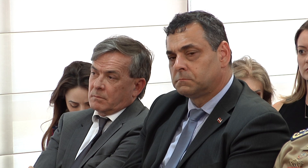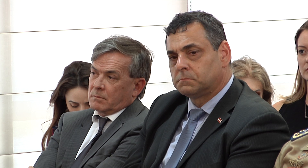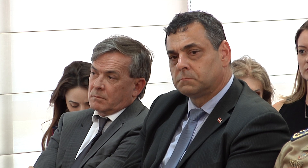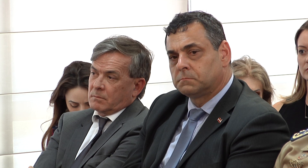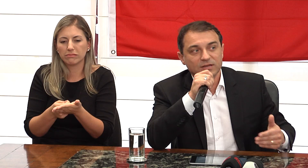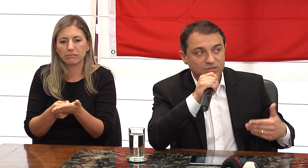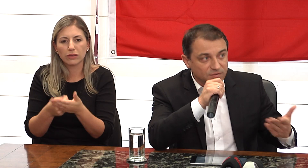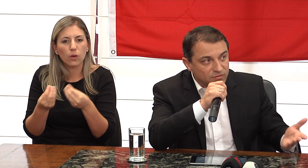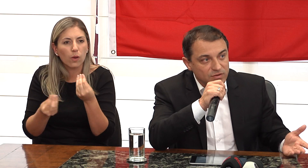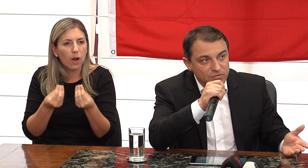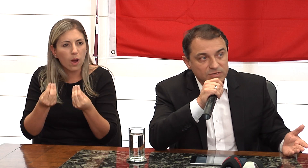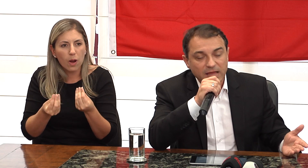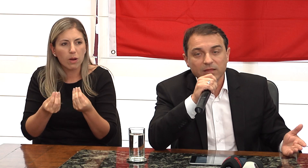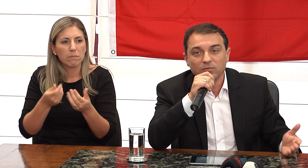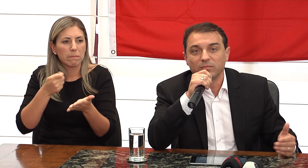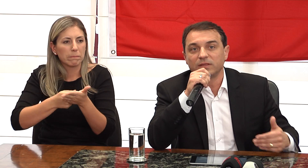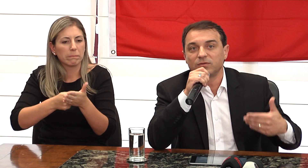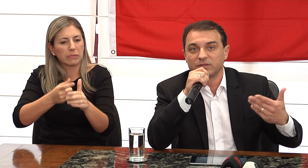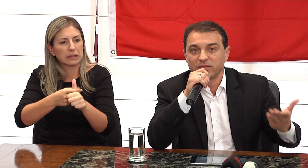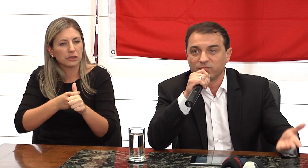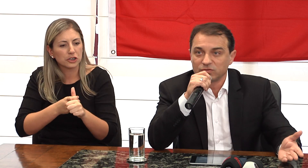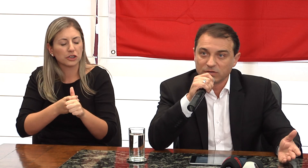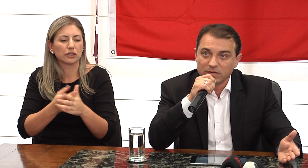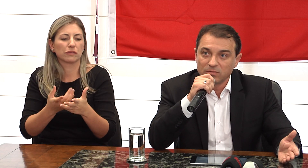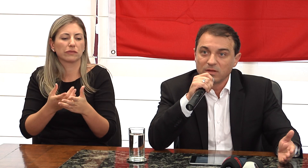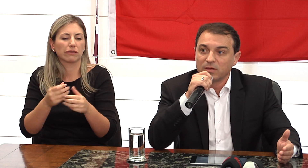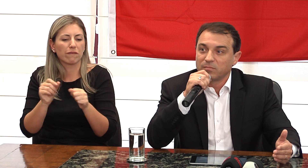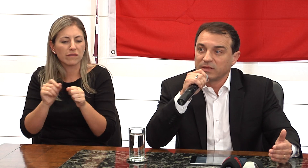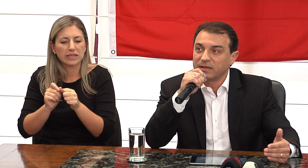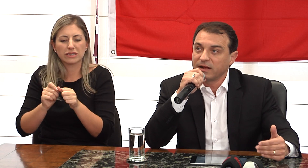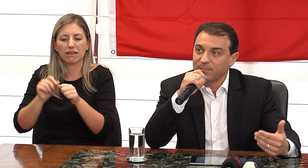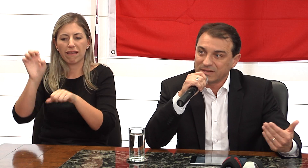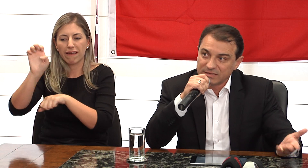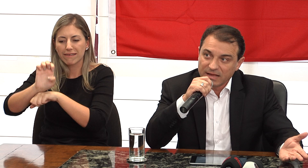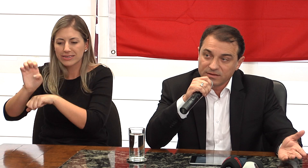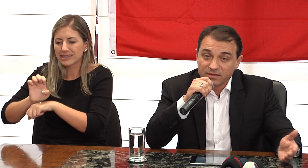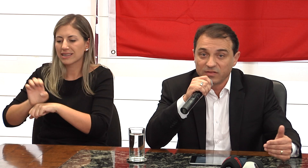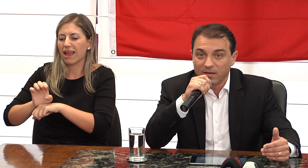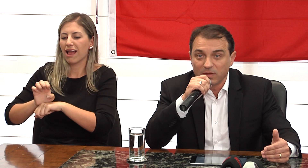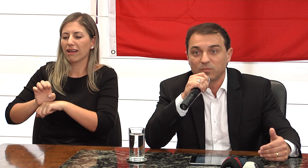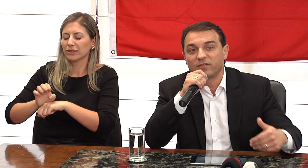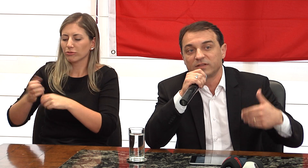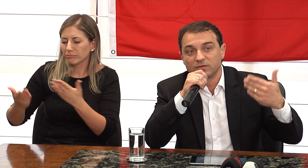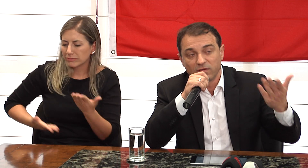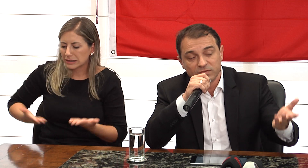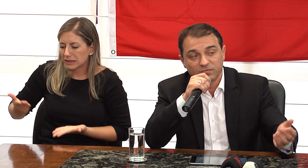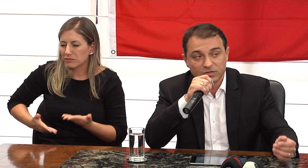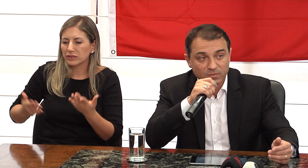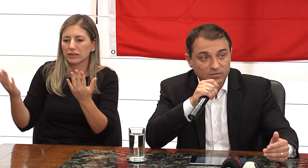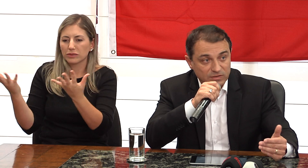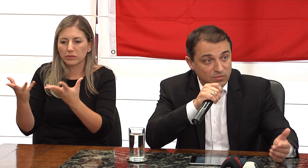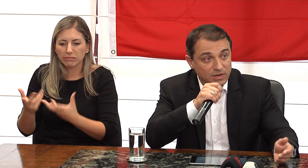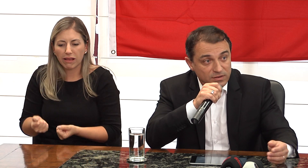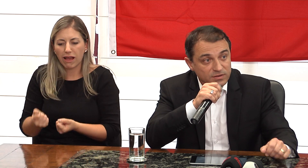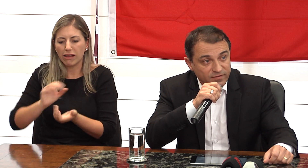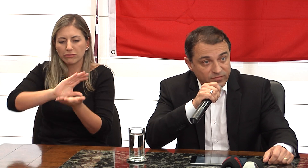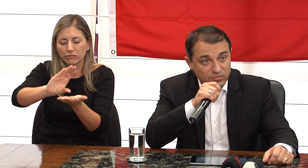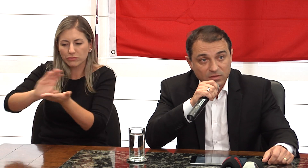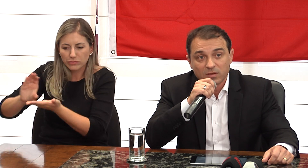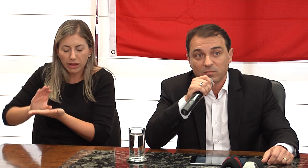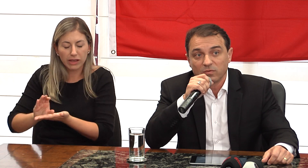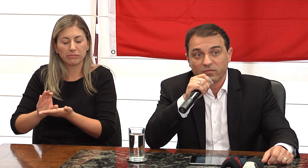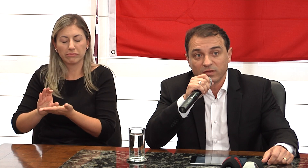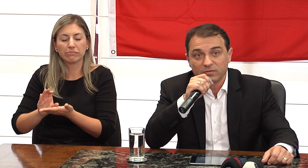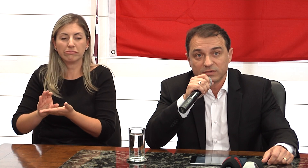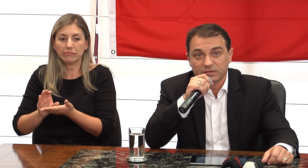frente do governo. As dívidas do Estado, manter o Estado funcionando, manter a capacidade de endividamento para fazer novos investimentos. Esse é um grande